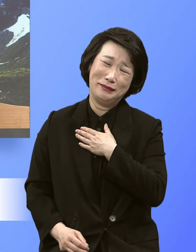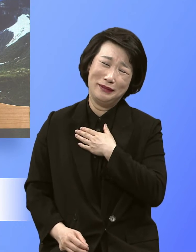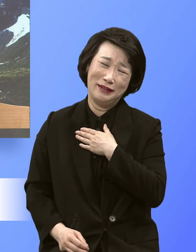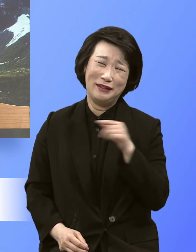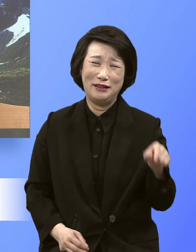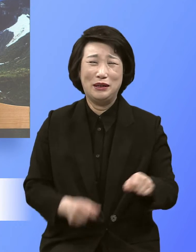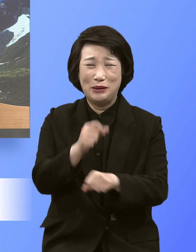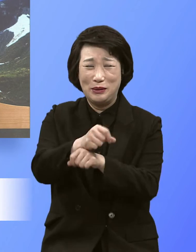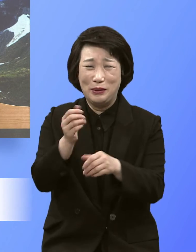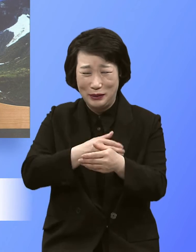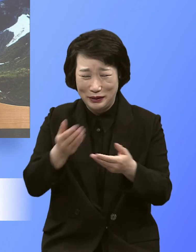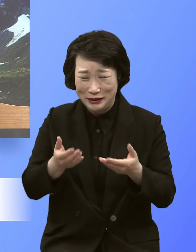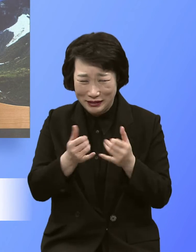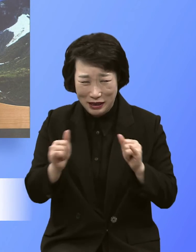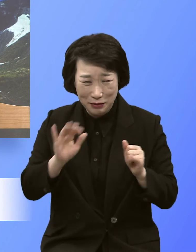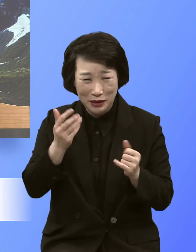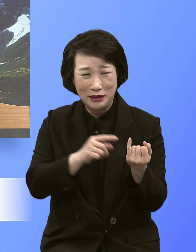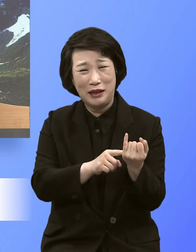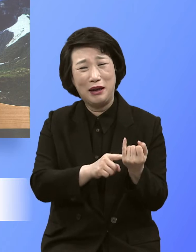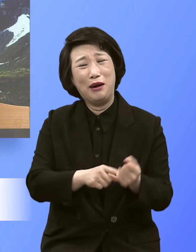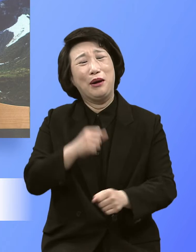잘했다.